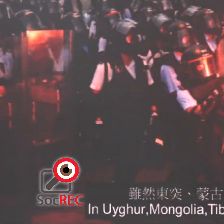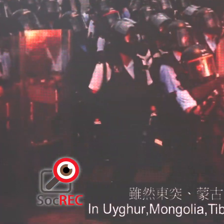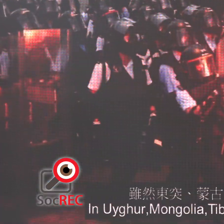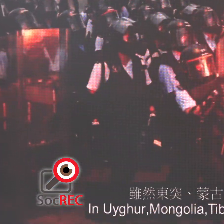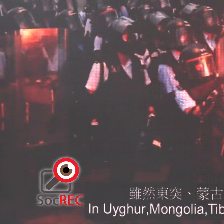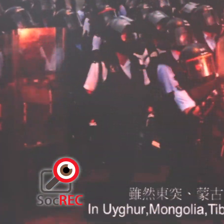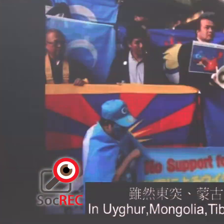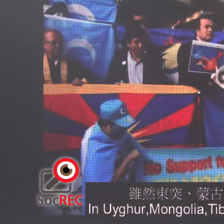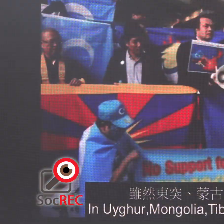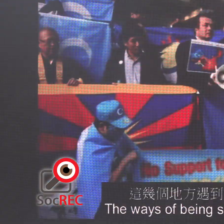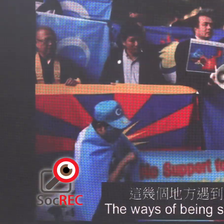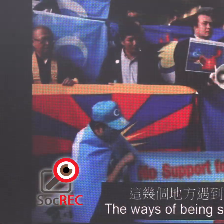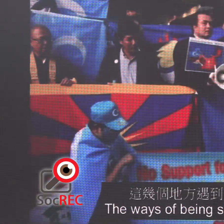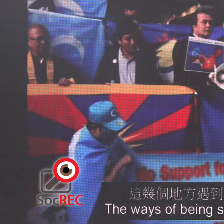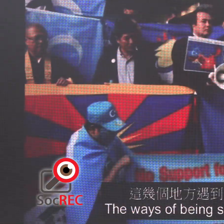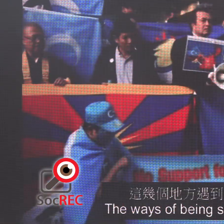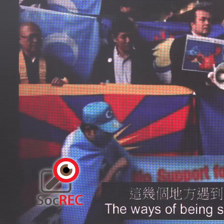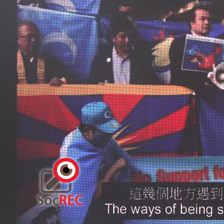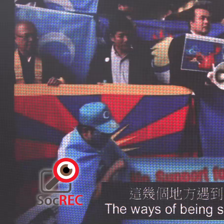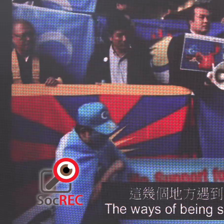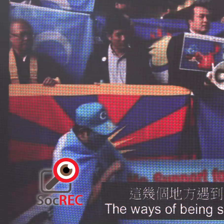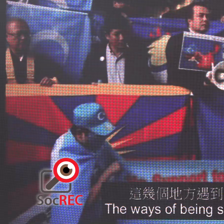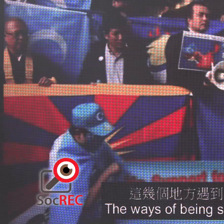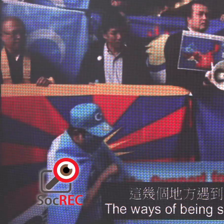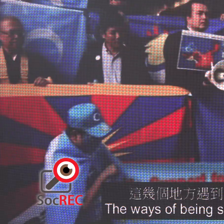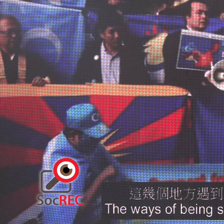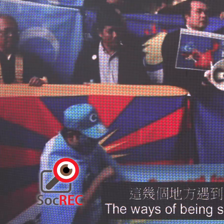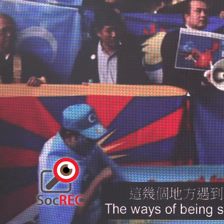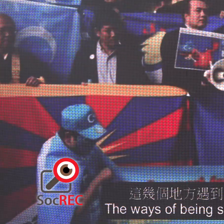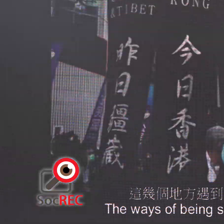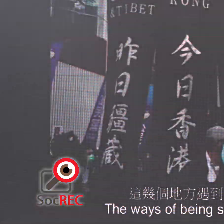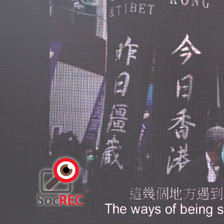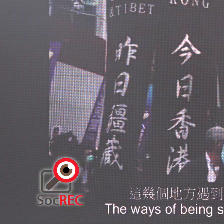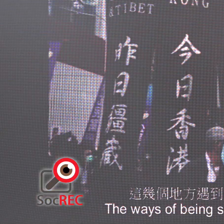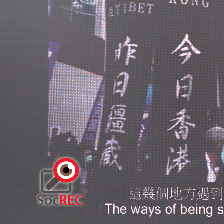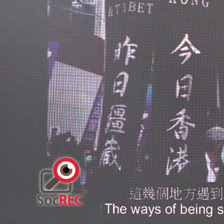港這幾個地方遇到打壓的方式不同，